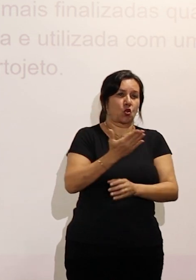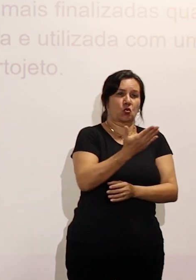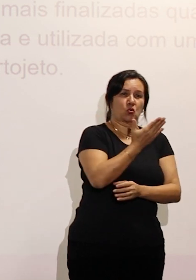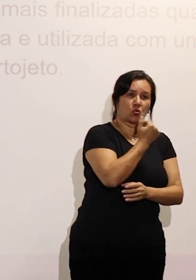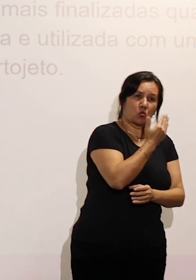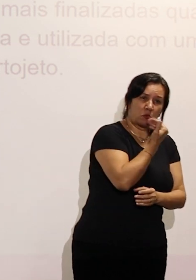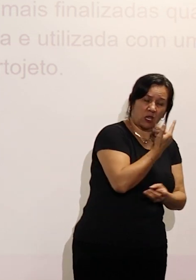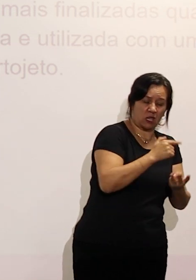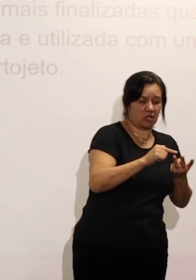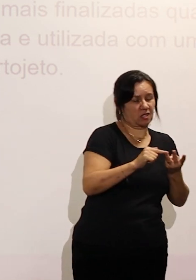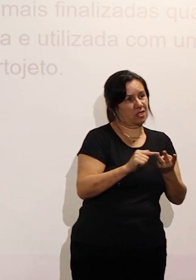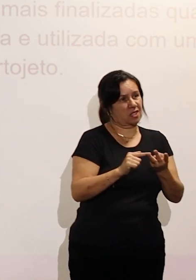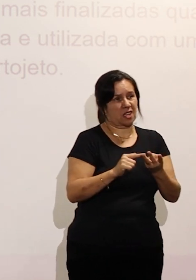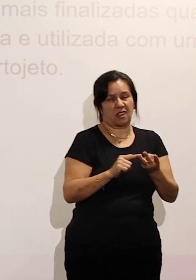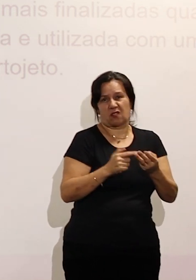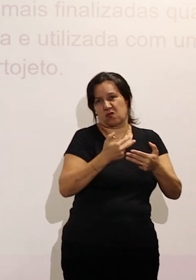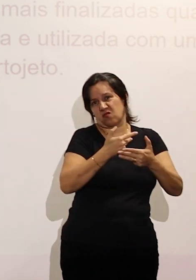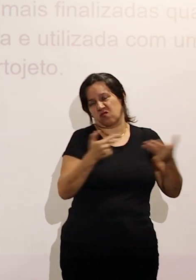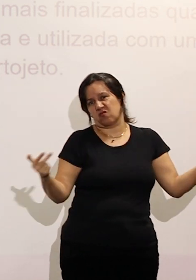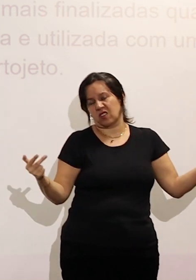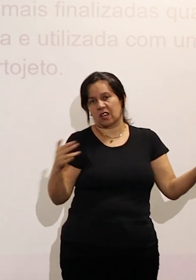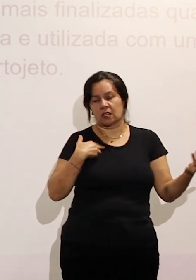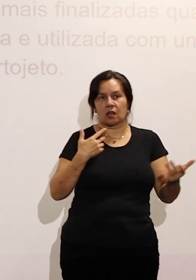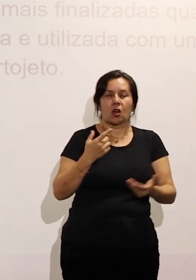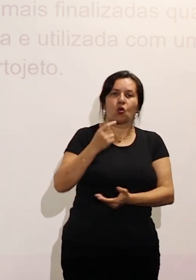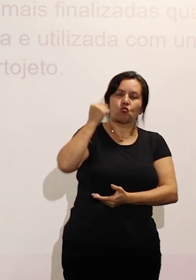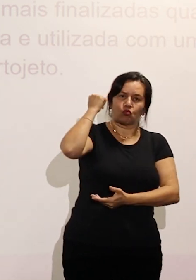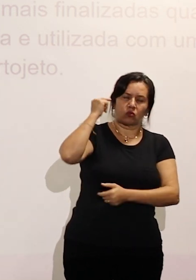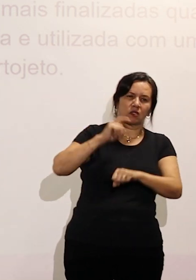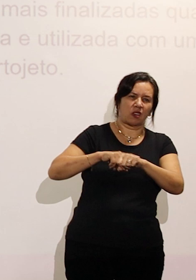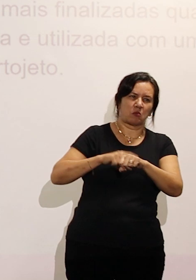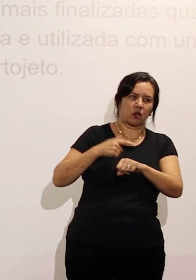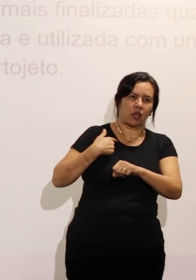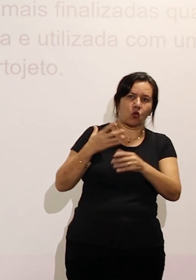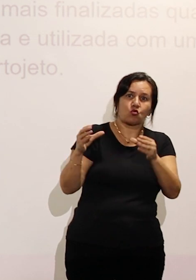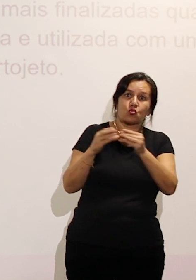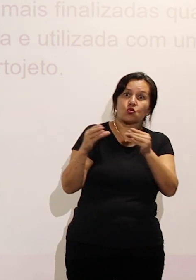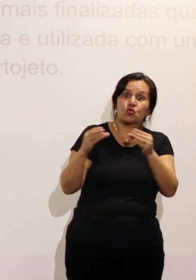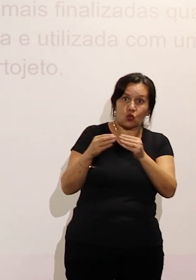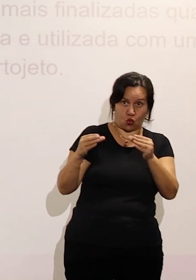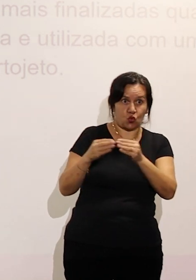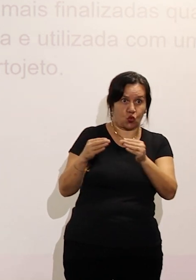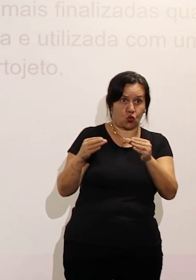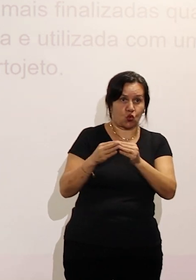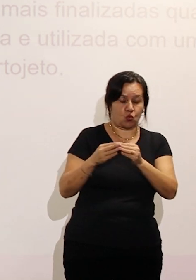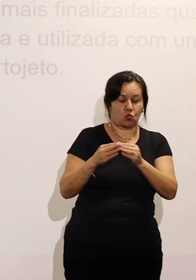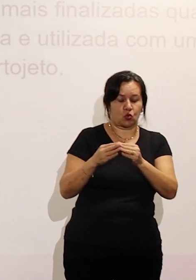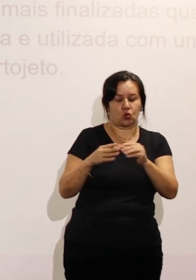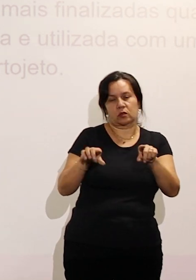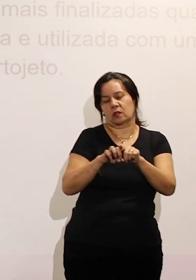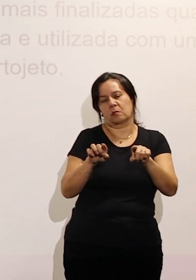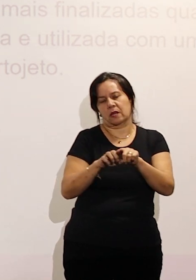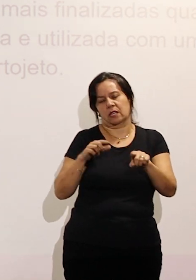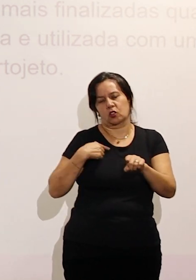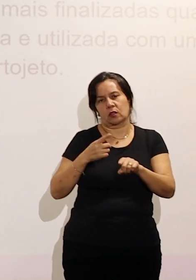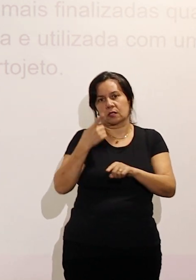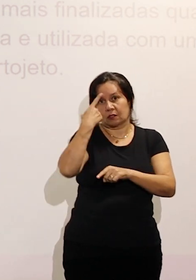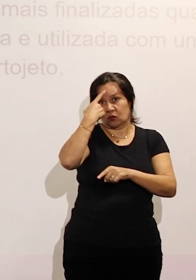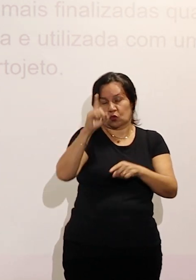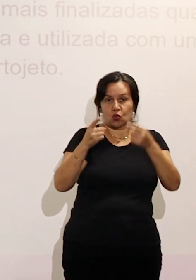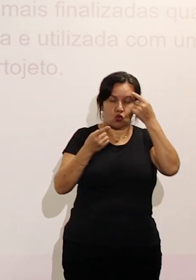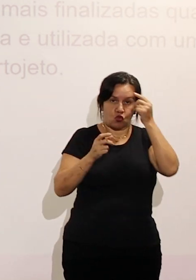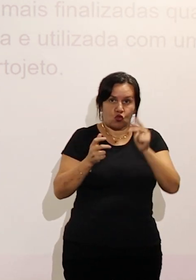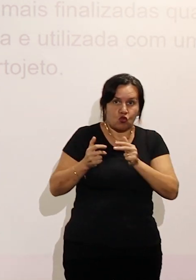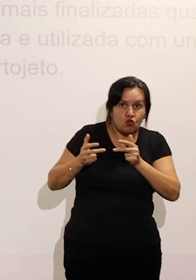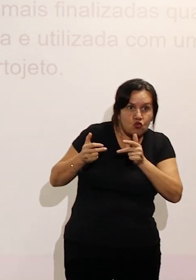culinária, né? Tem uma vez que eu e um pessoal fizemos numa Game Jam, a gente teve a ideia de fazer um